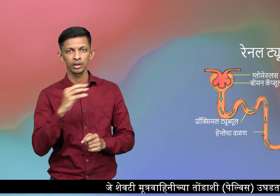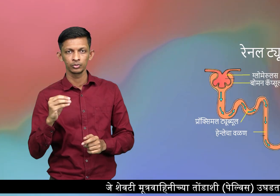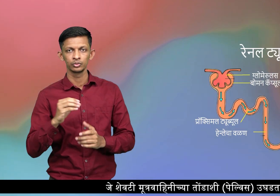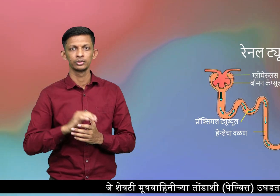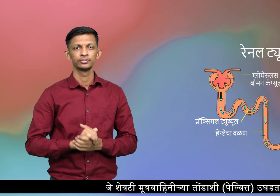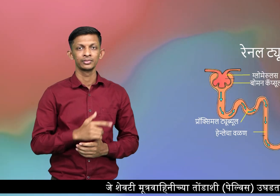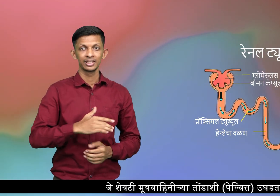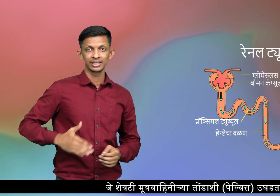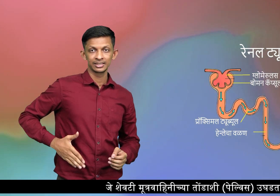पेल्विस उघडतात.